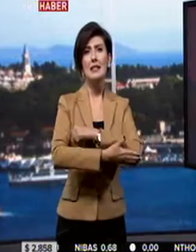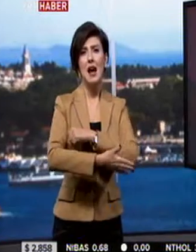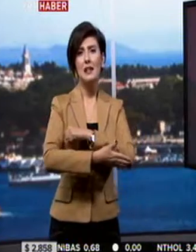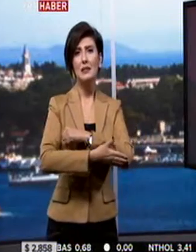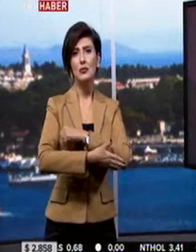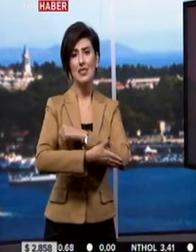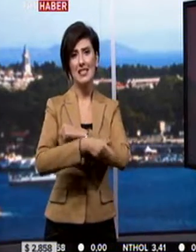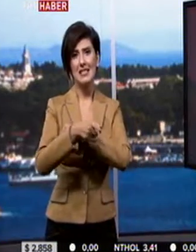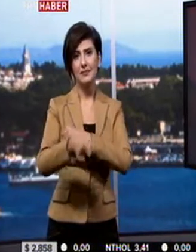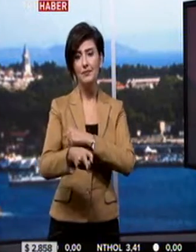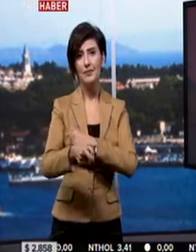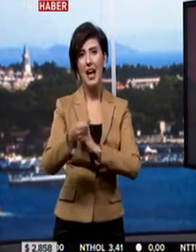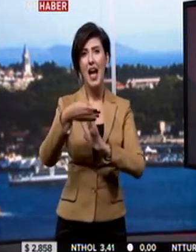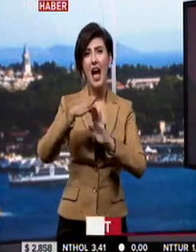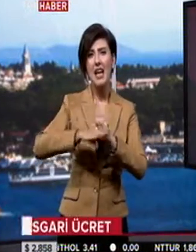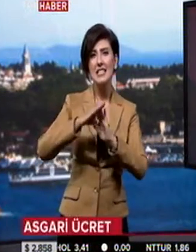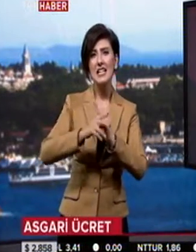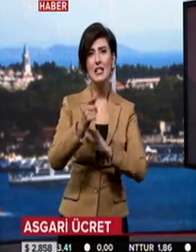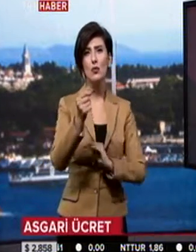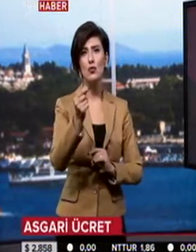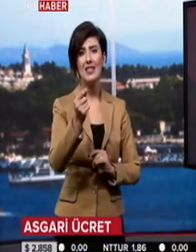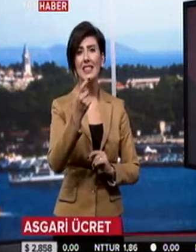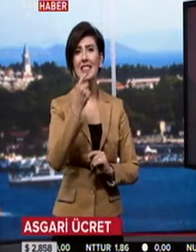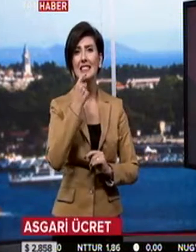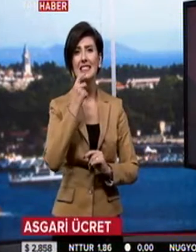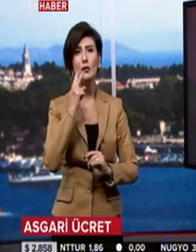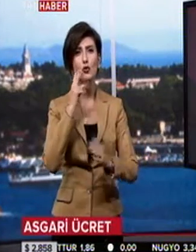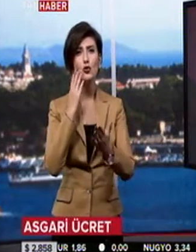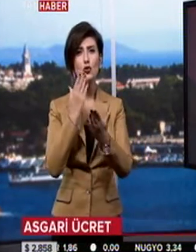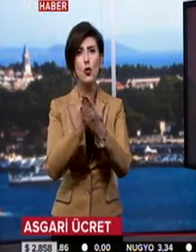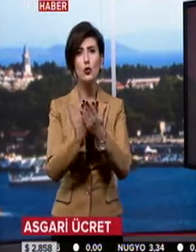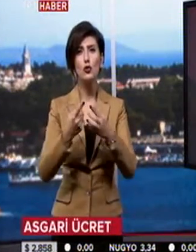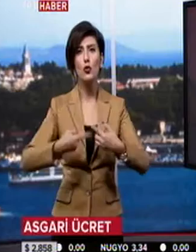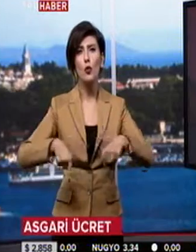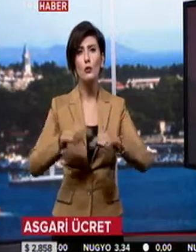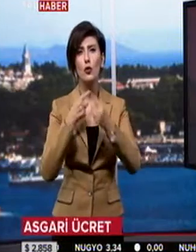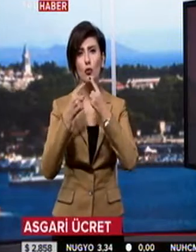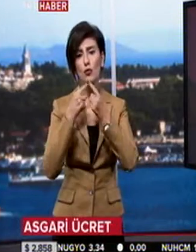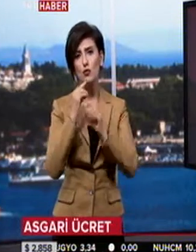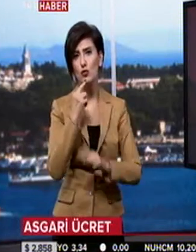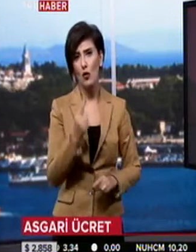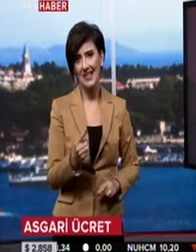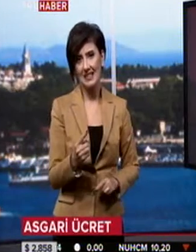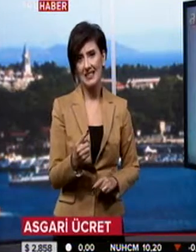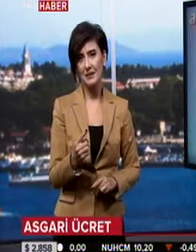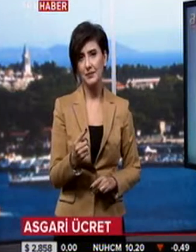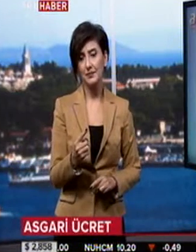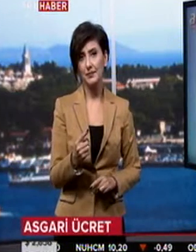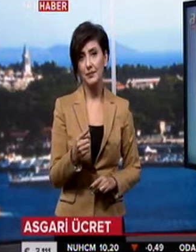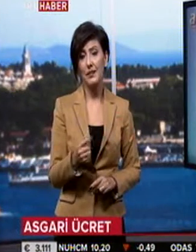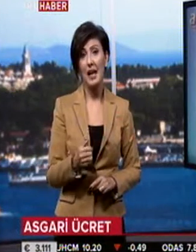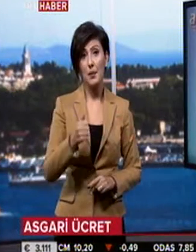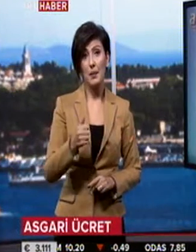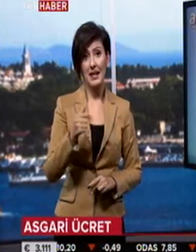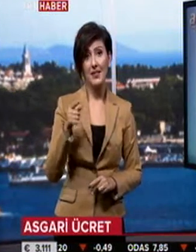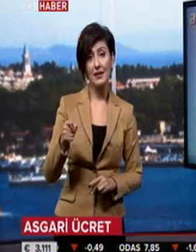Başbakan Yardımcısı Cevdet Yılmaz, asgari ücretin yıl sonunda komisyonda görüşüleceğini söyledi.